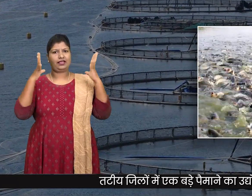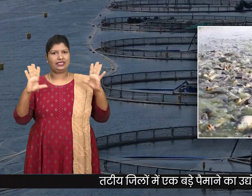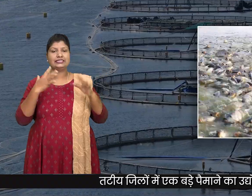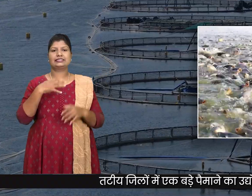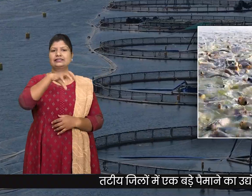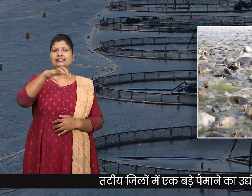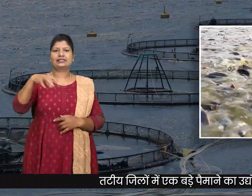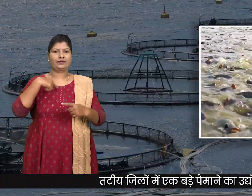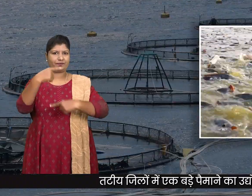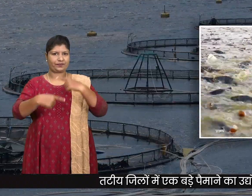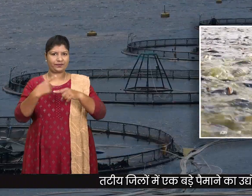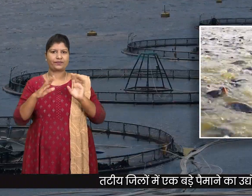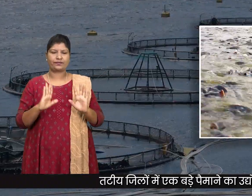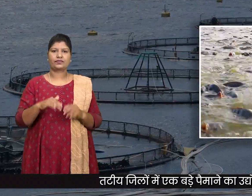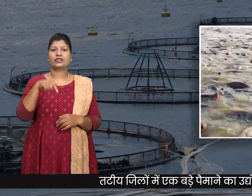में एक बड़े पैमाने का उद्योग है।